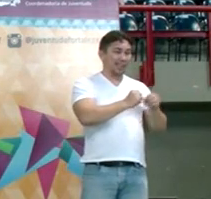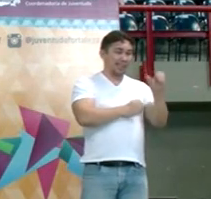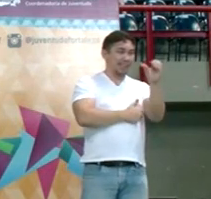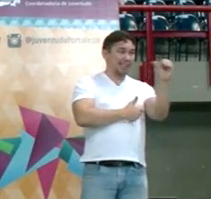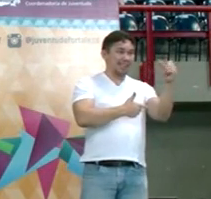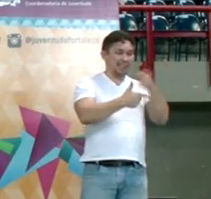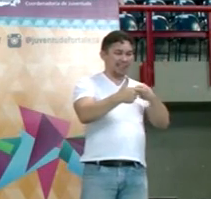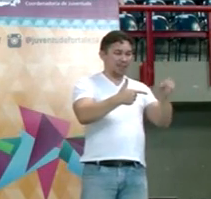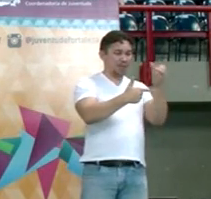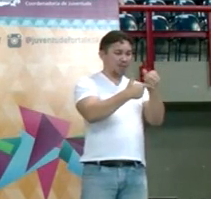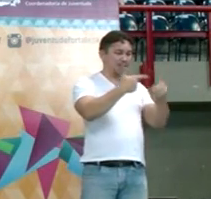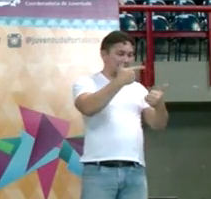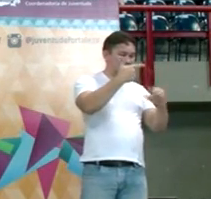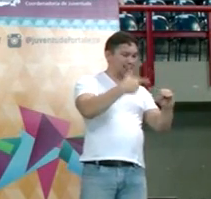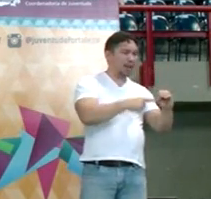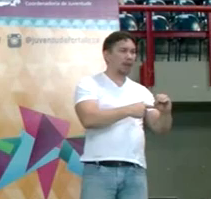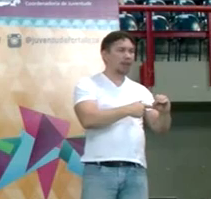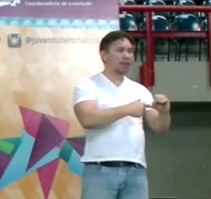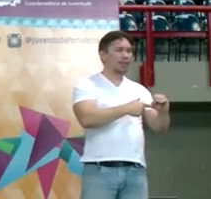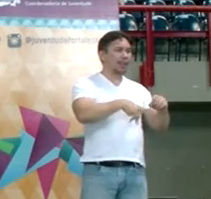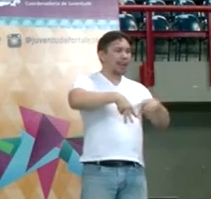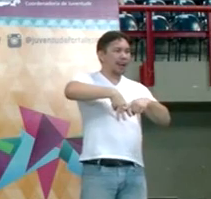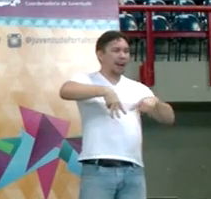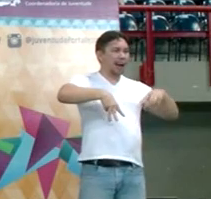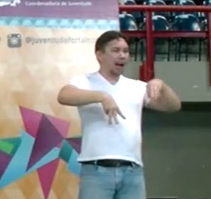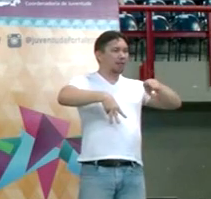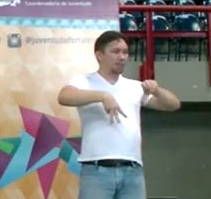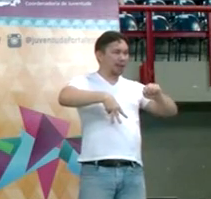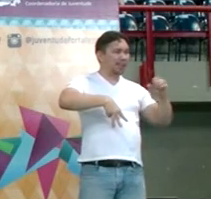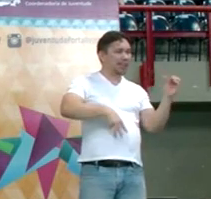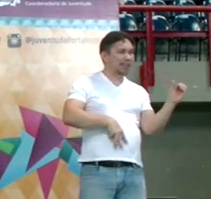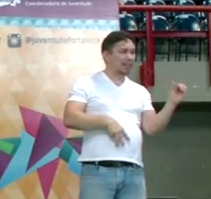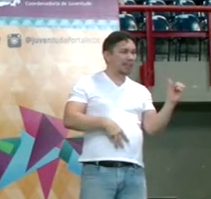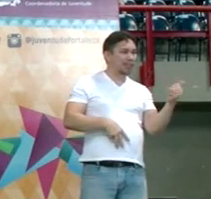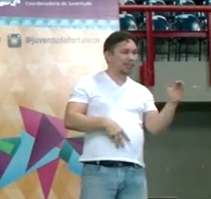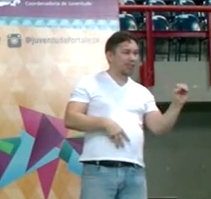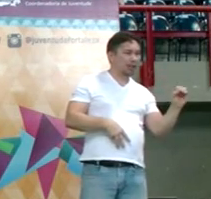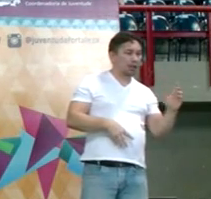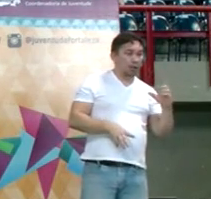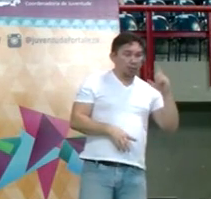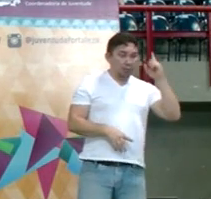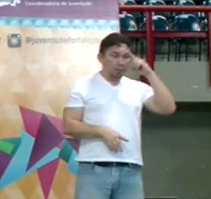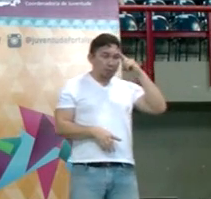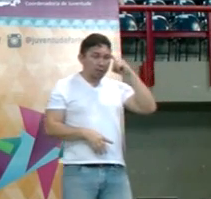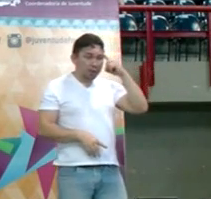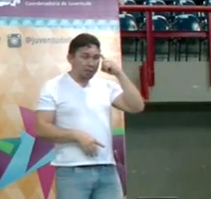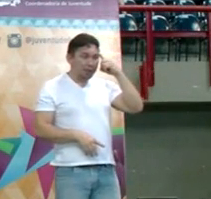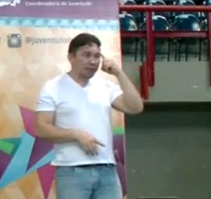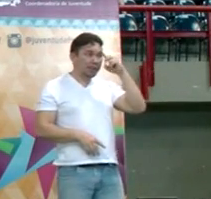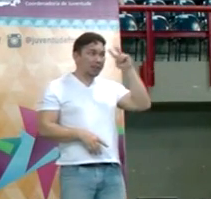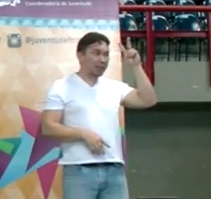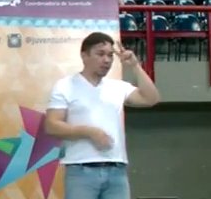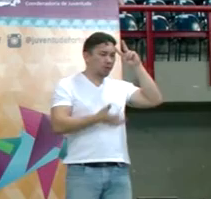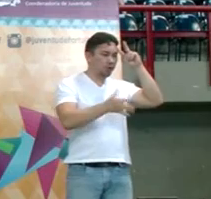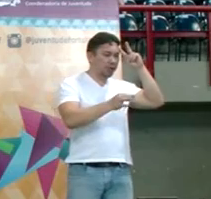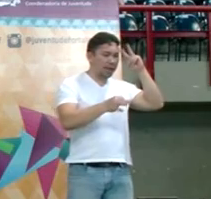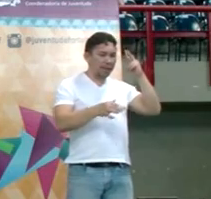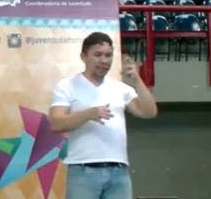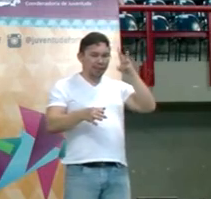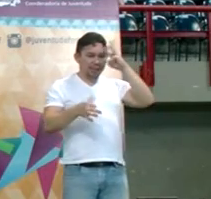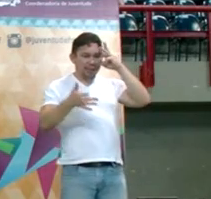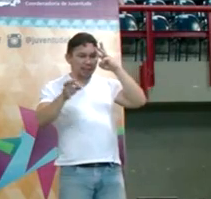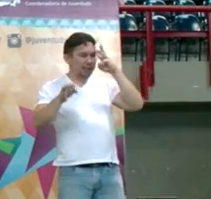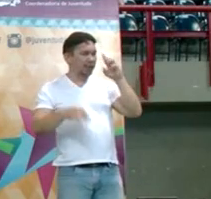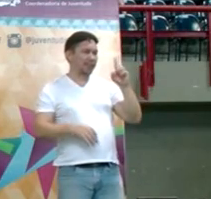10. Qual é a impressão que a gente tem? É que todo dia ela consegue vender 10 livros. Só que essa impressão é